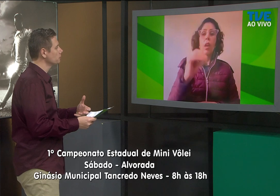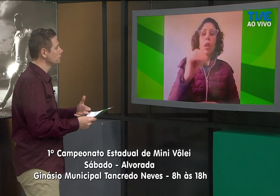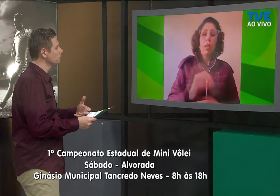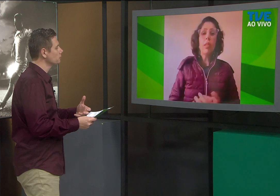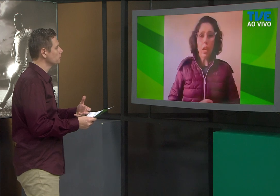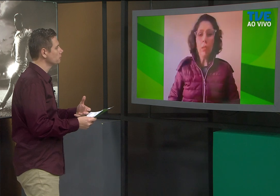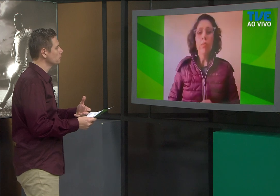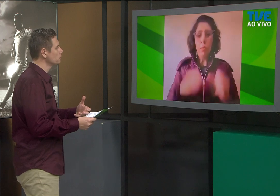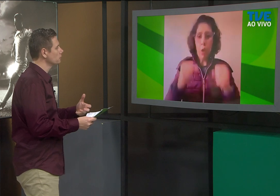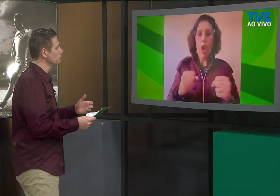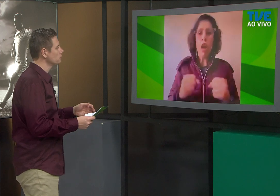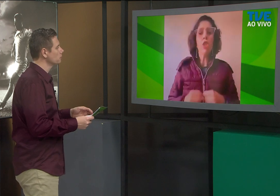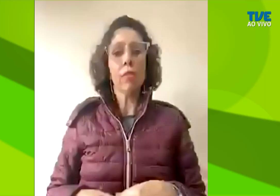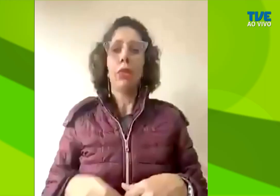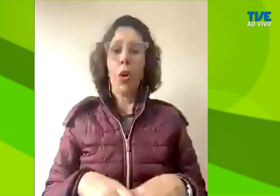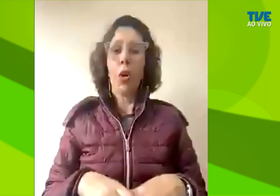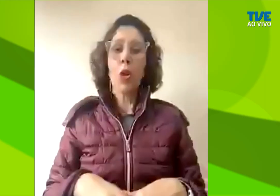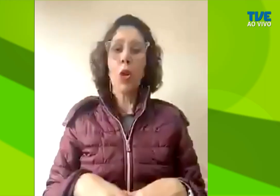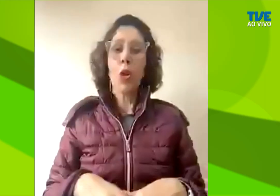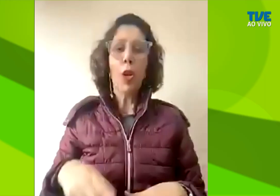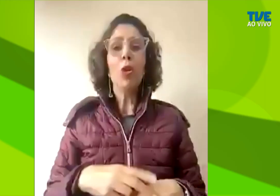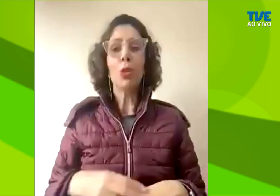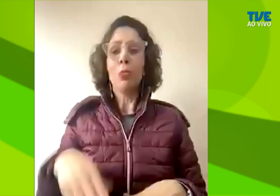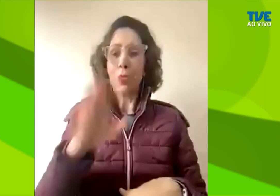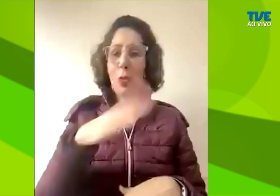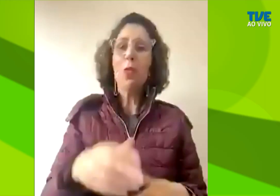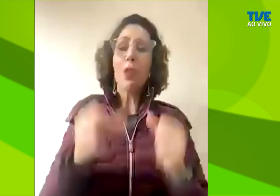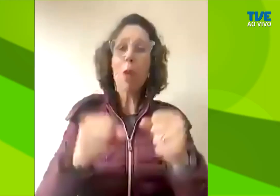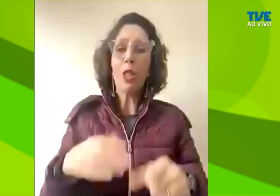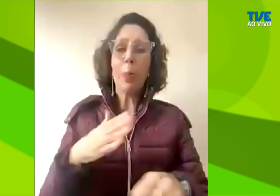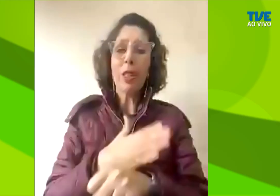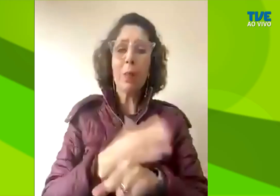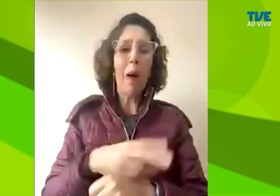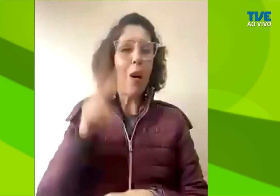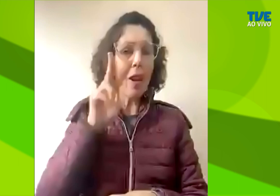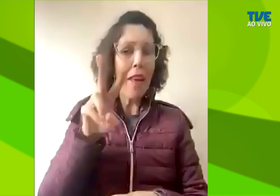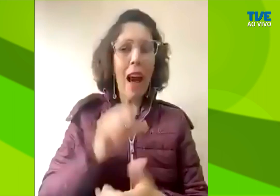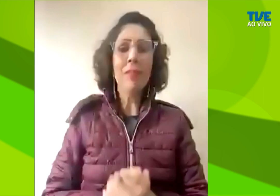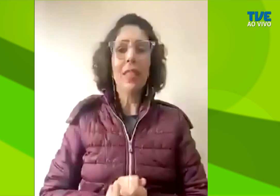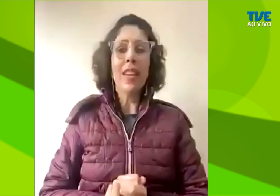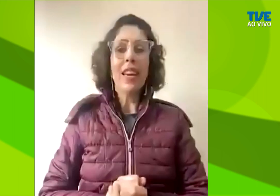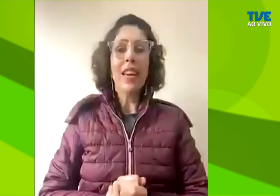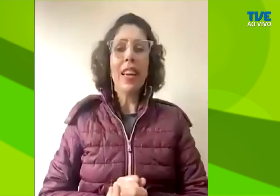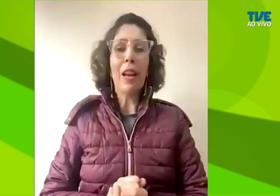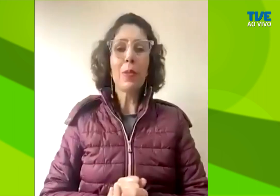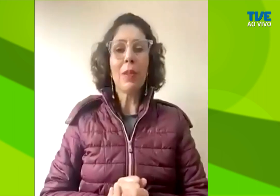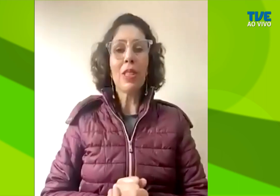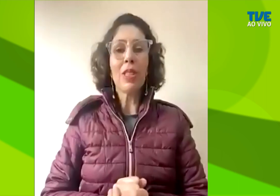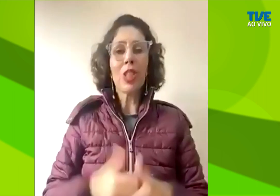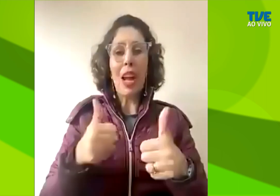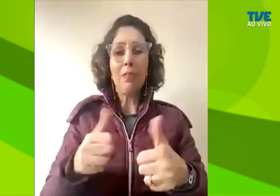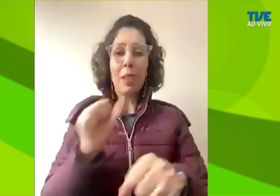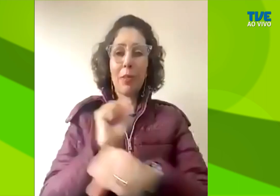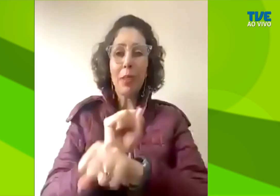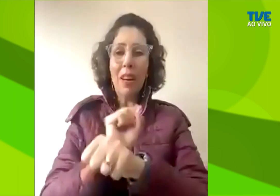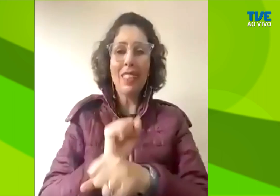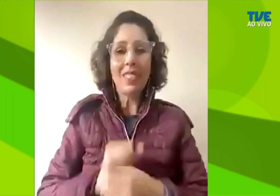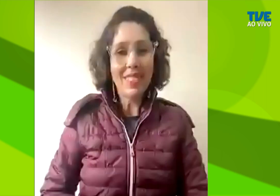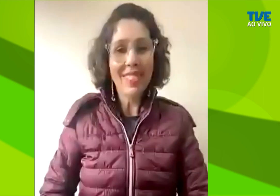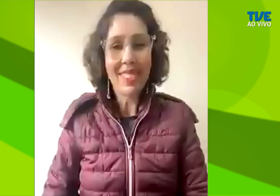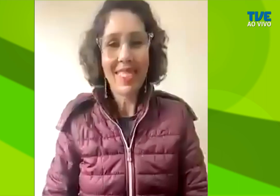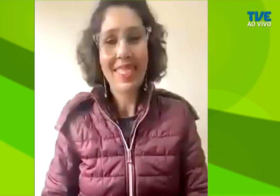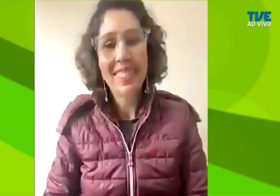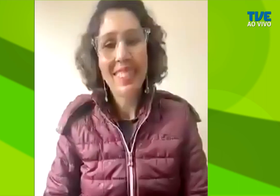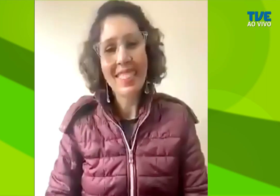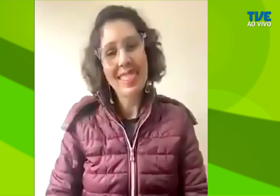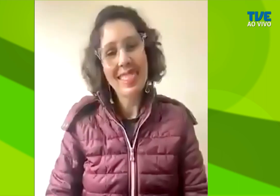Sim, pode, todo mundo, todo mundo pode participar, olhar e lá nos prestigiar, estamos esperando.